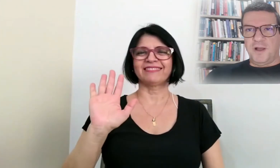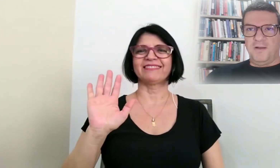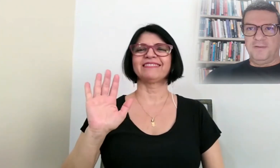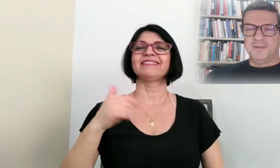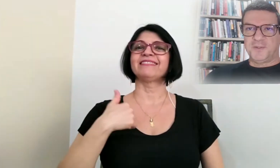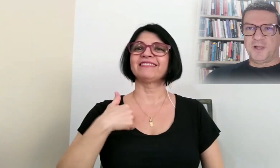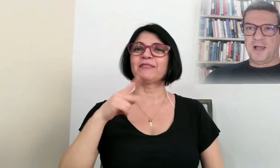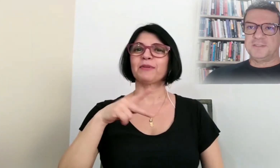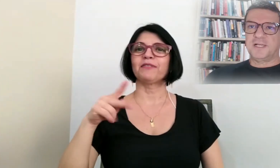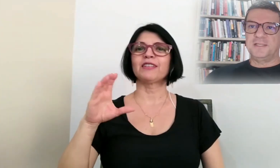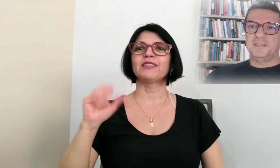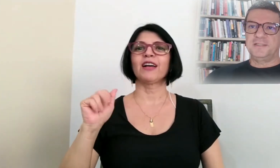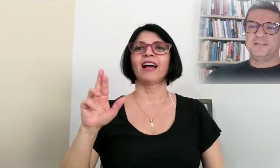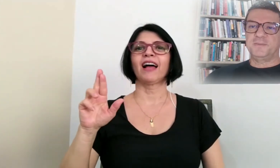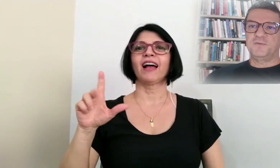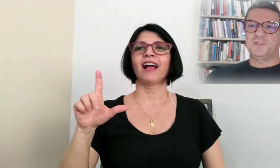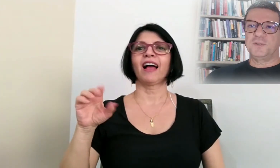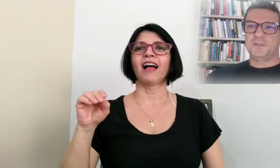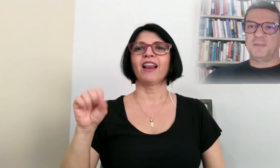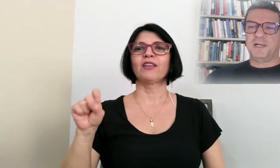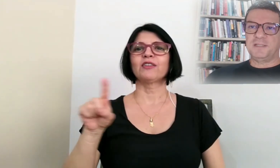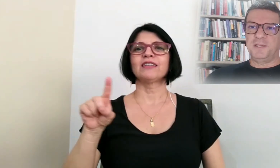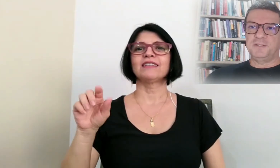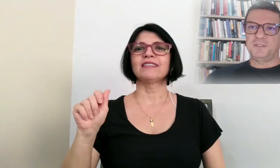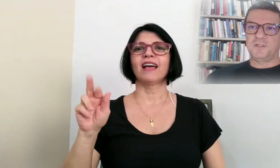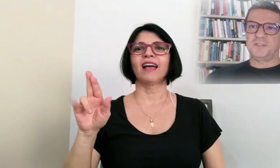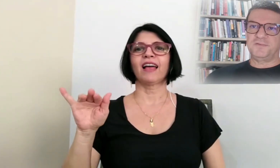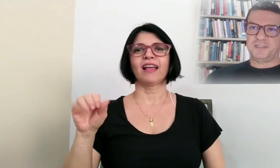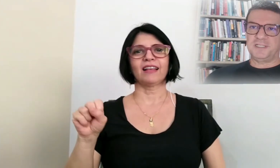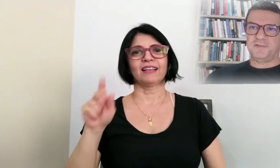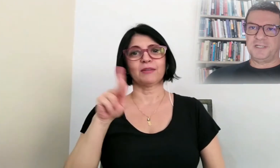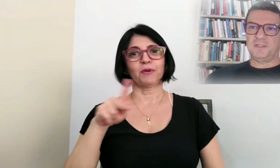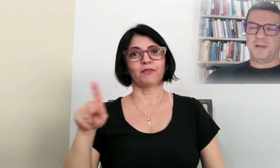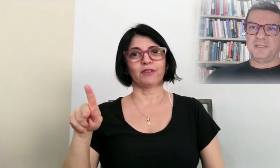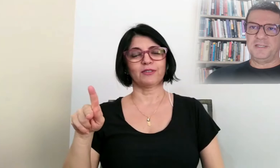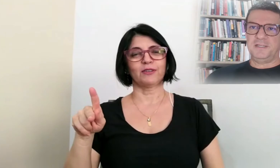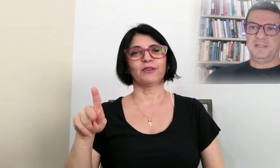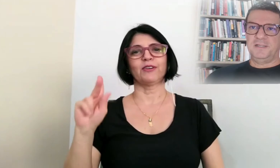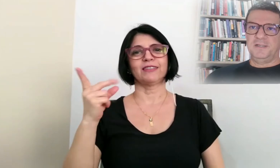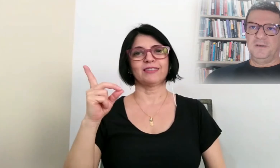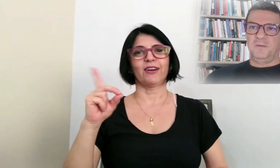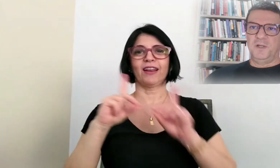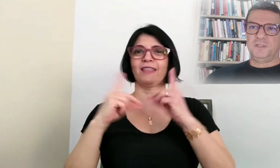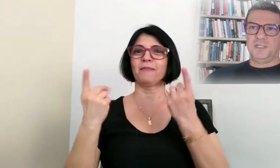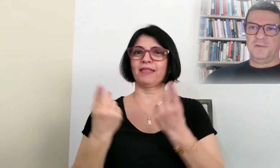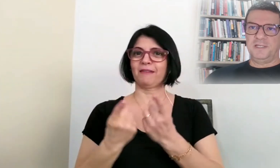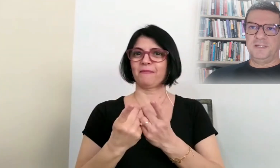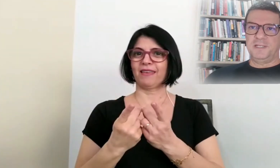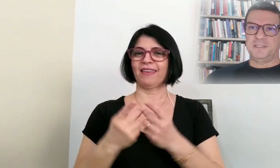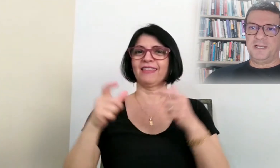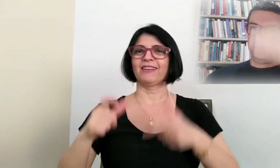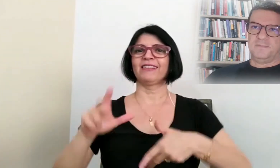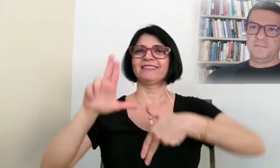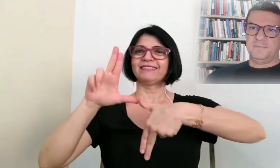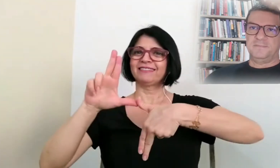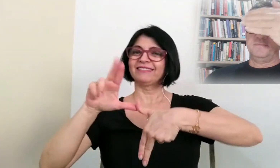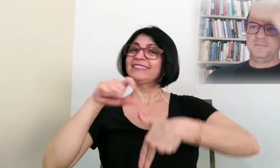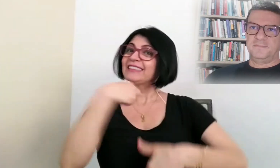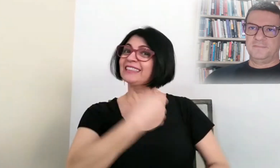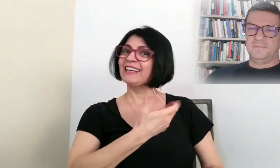Olá pessoal, eu sou Carlos Zacarias, professor do Departamento de História da Universidade Federal da Bahia. O meu sinal em Libras é...